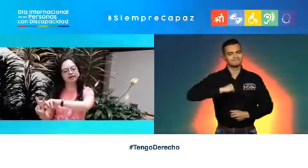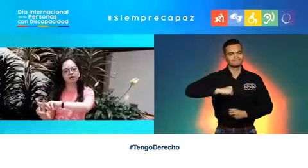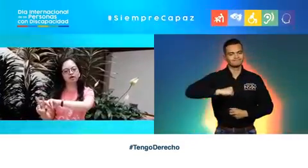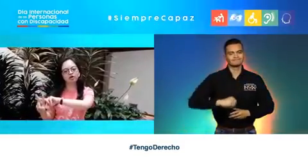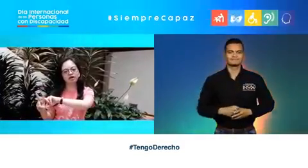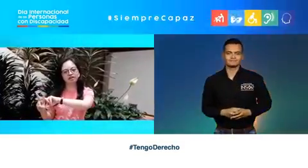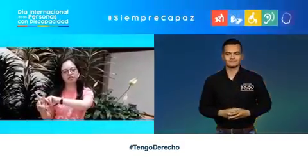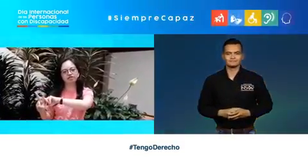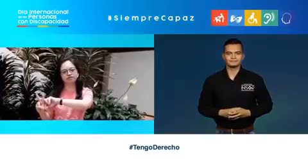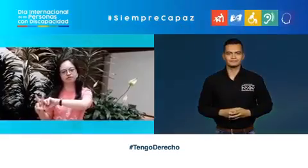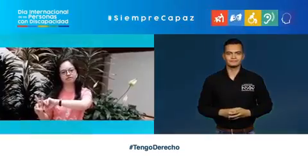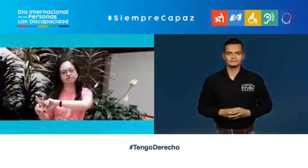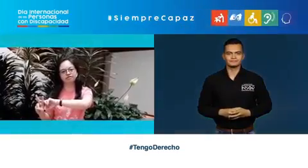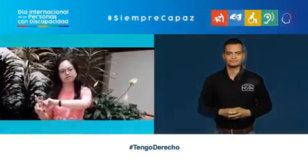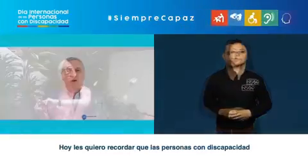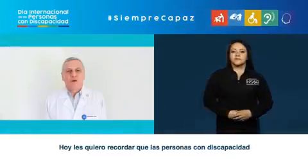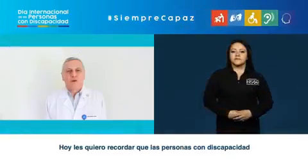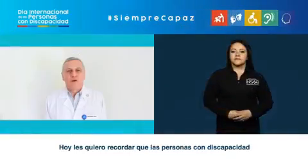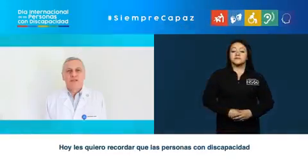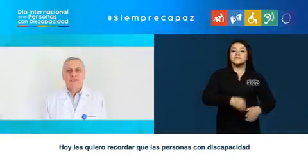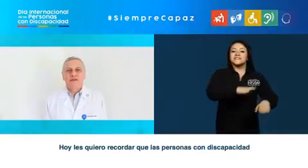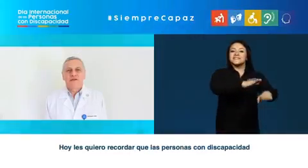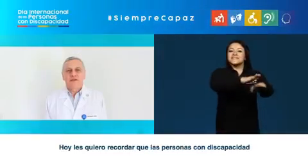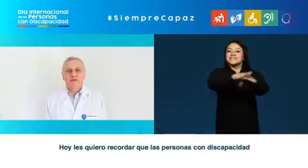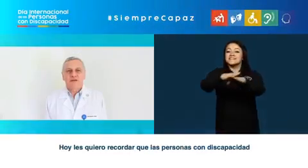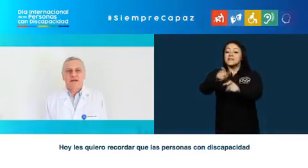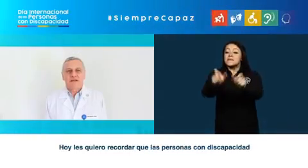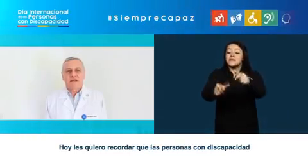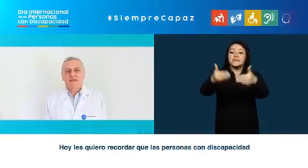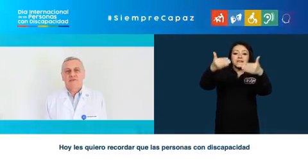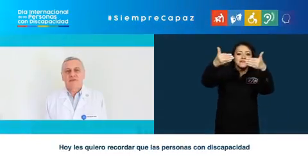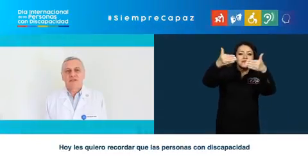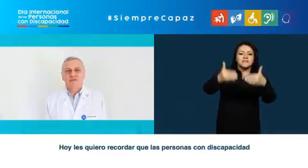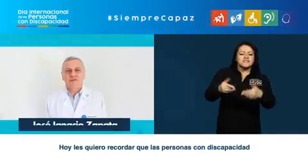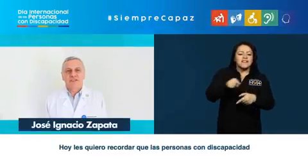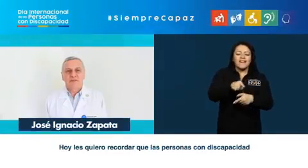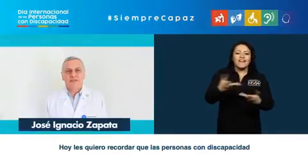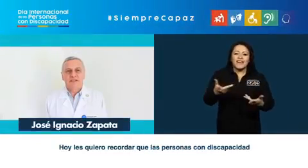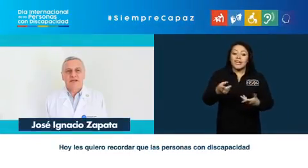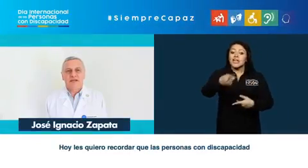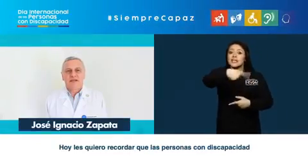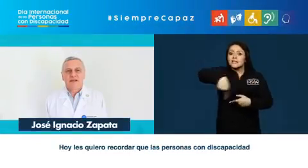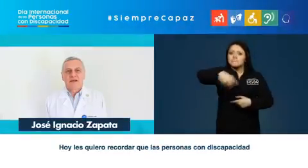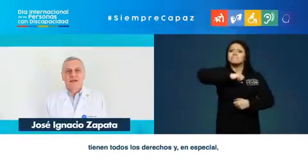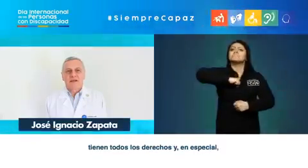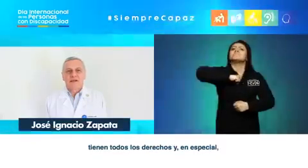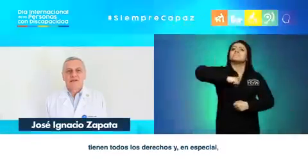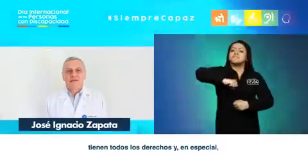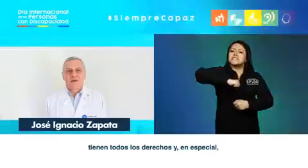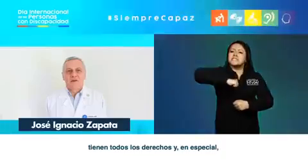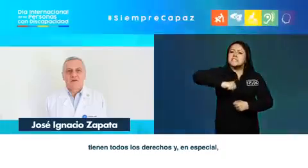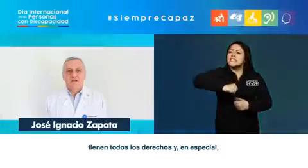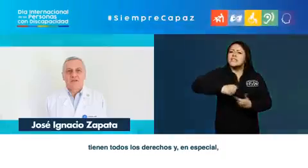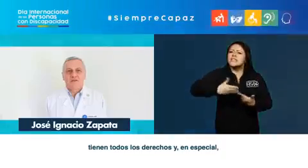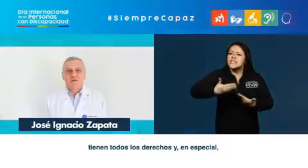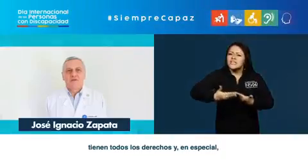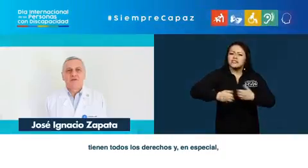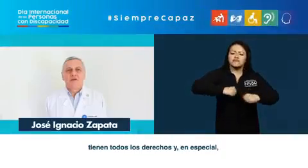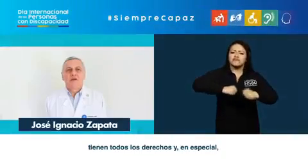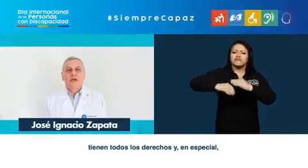Hashtag tengo derecho. Hoy les quiero recordar que las personas con discapacidad tienen todos los